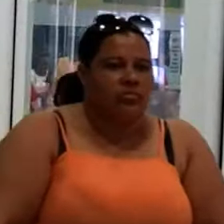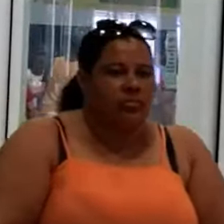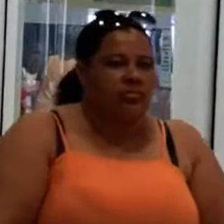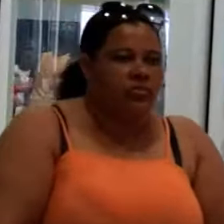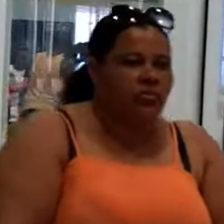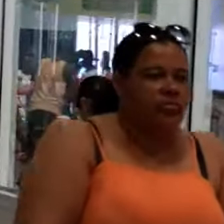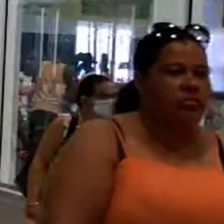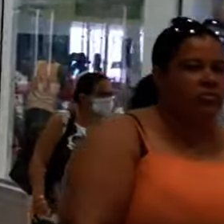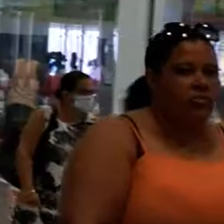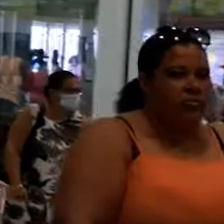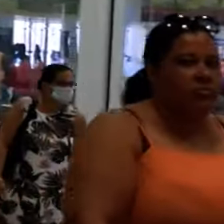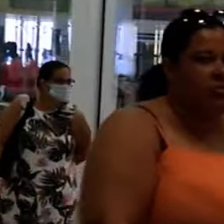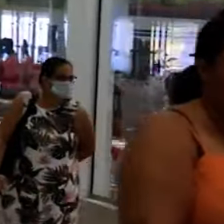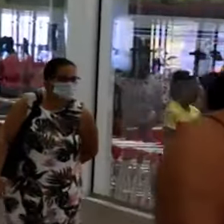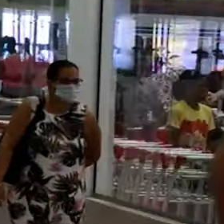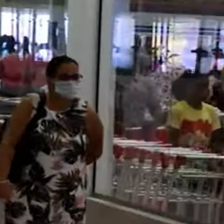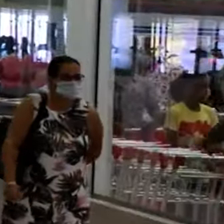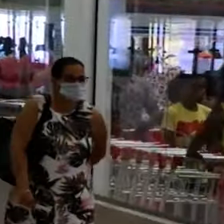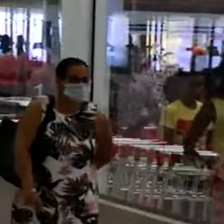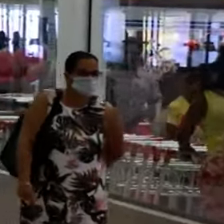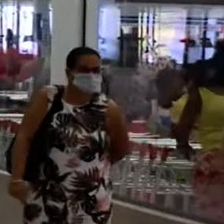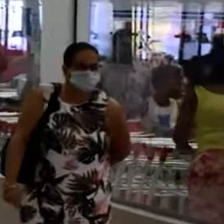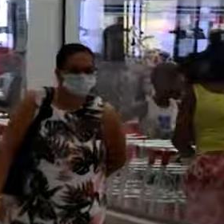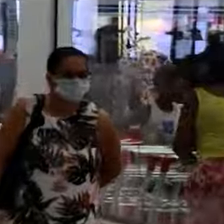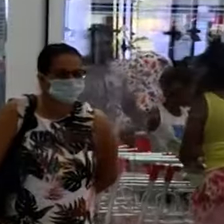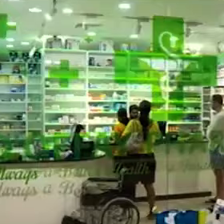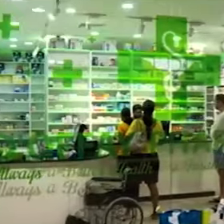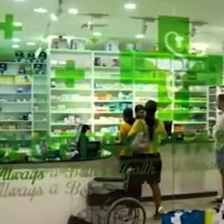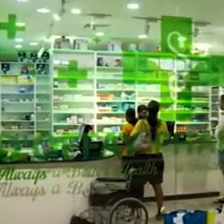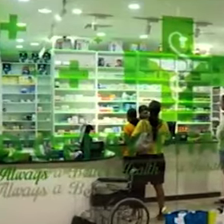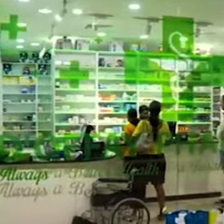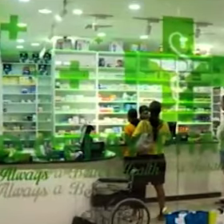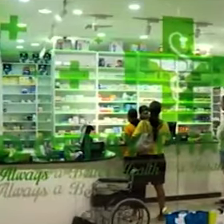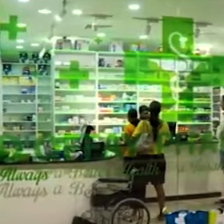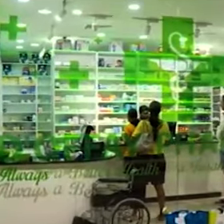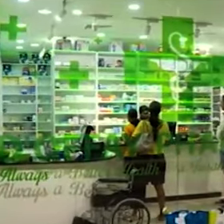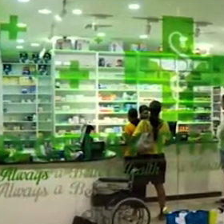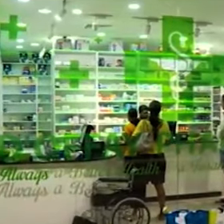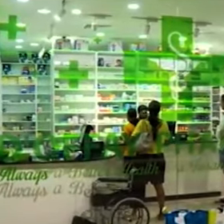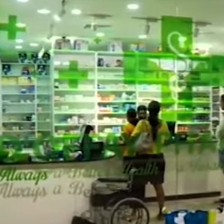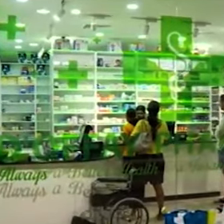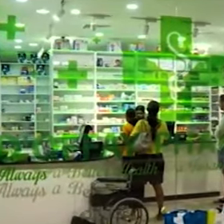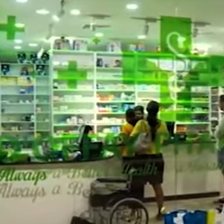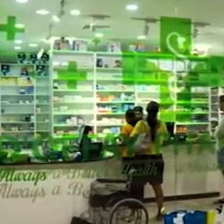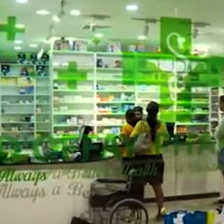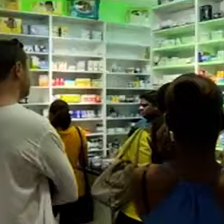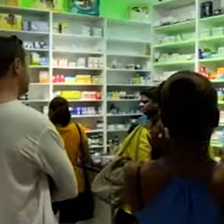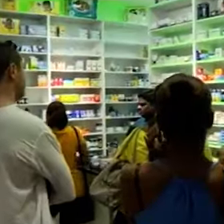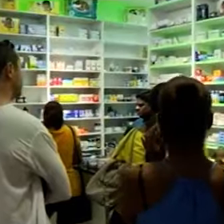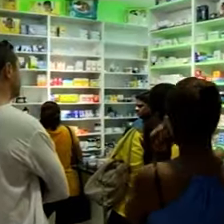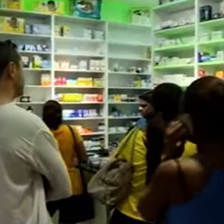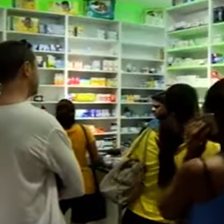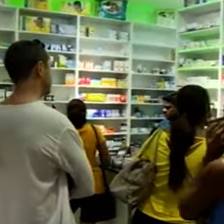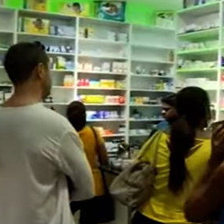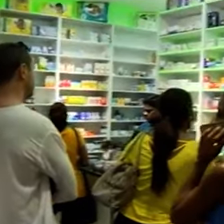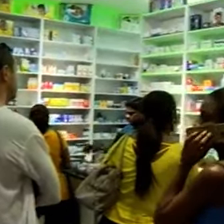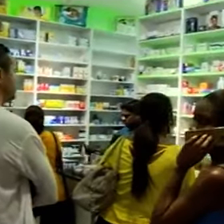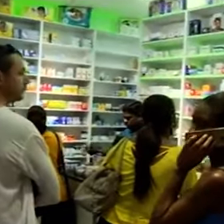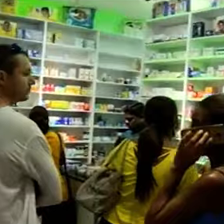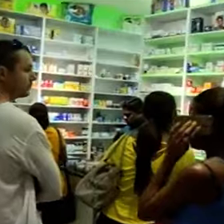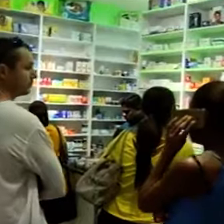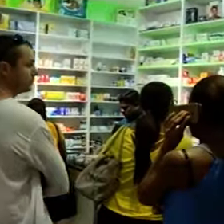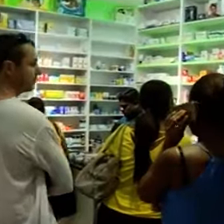même on a dit mon qui ti dans masque côte pharmacie aussi tiens une quantité de monde qui type acheter la